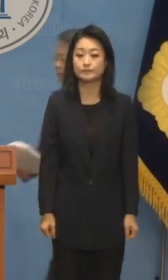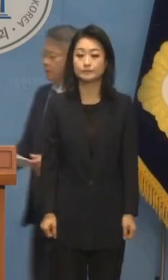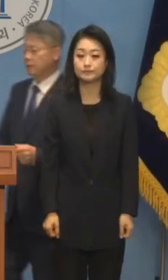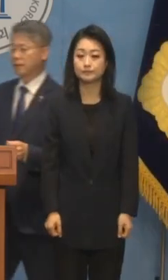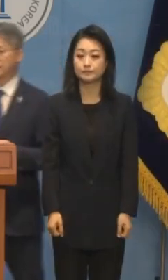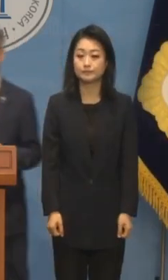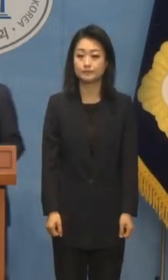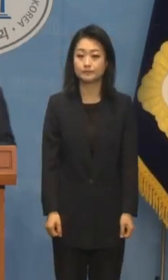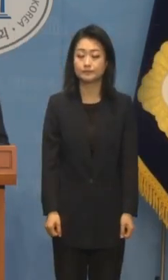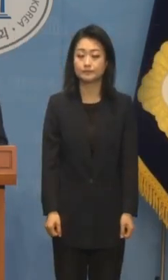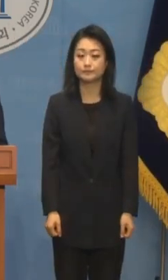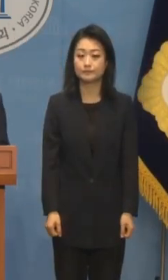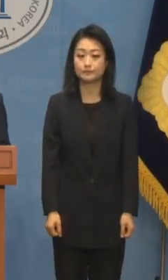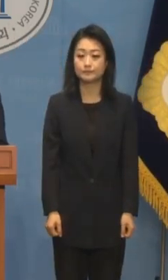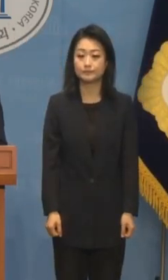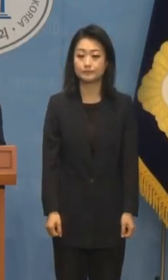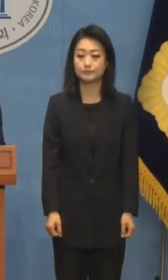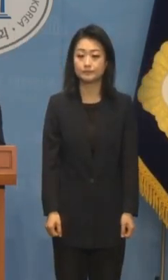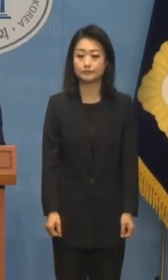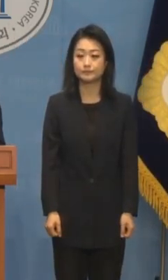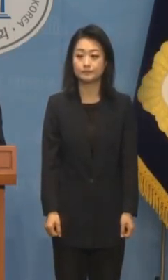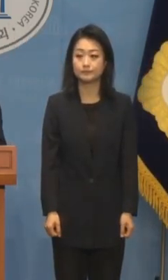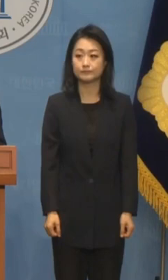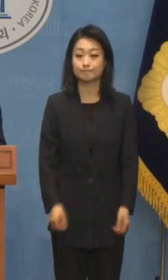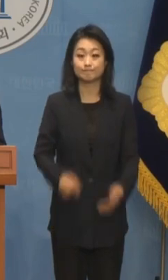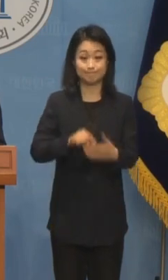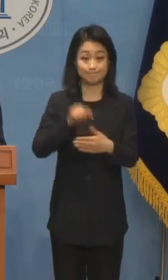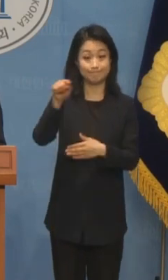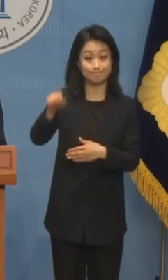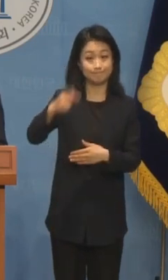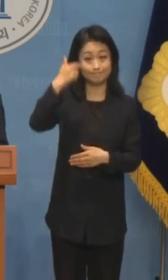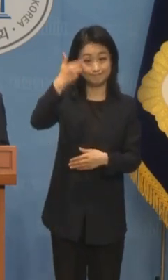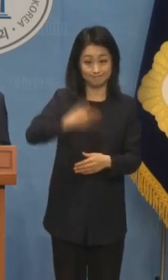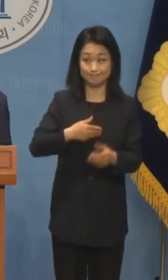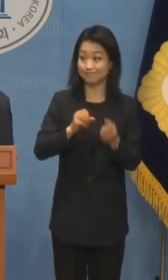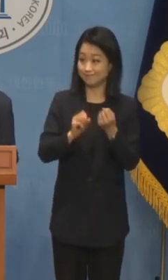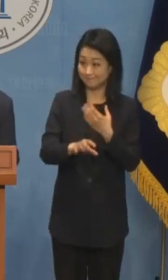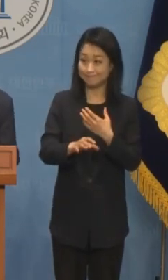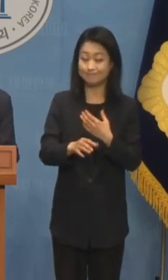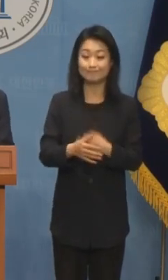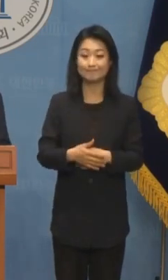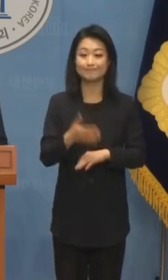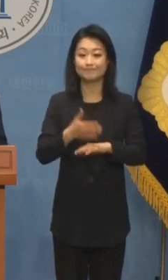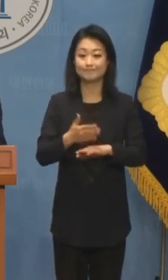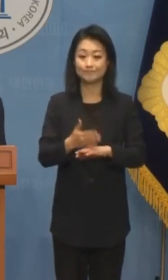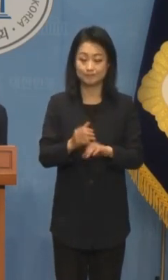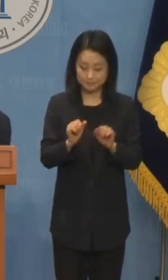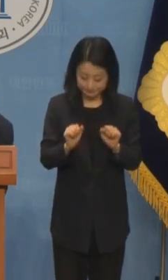예, 밖에서 질의응답을 하겠습니다. 고맙습니다.